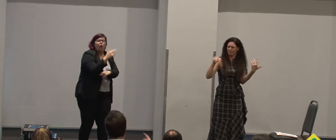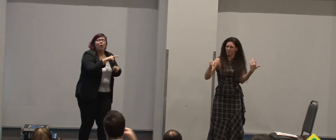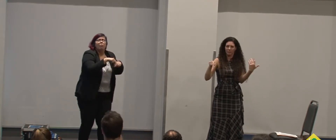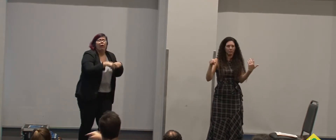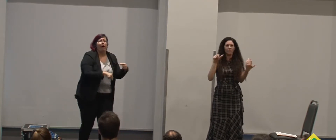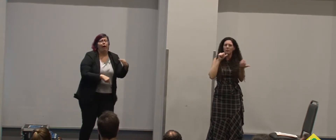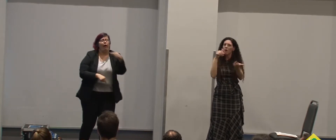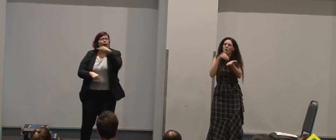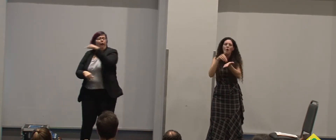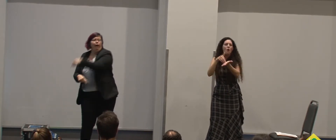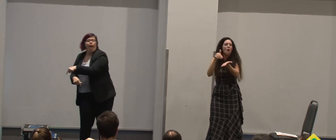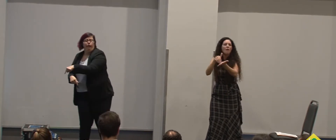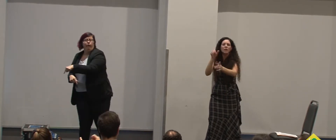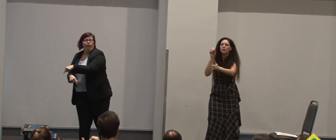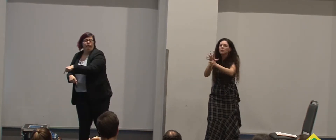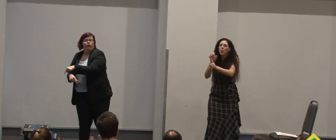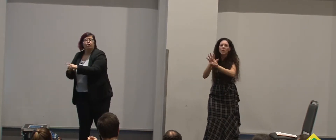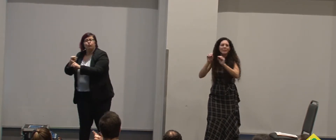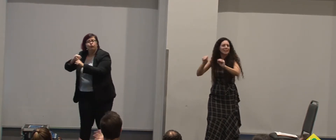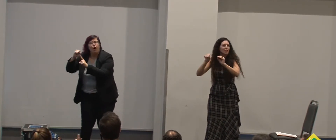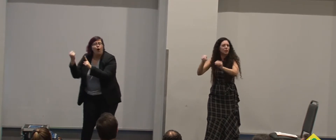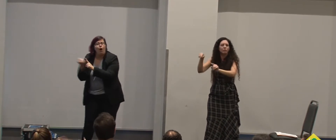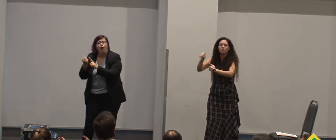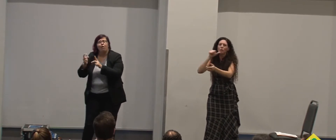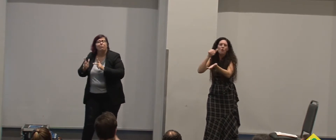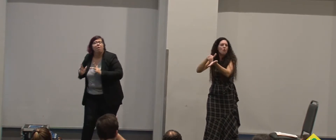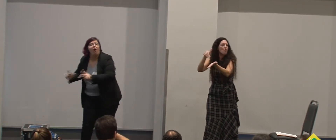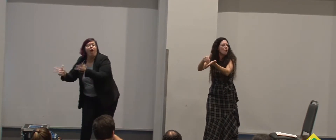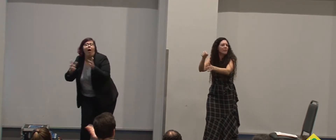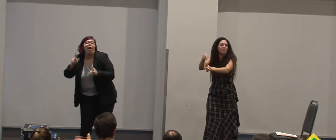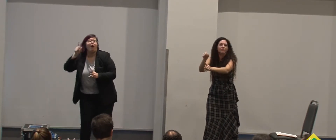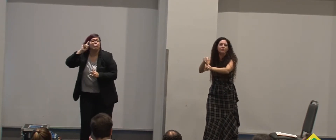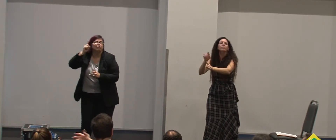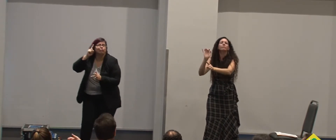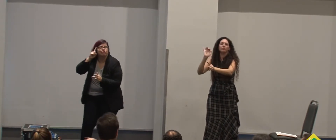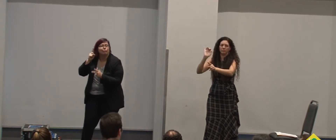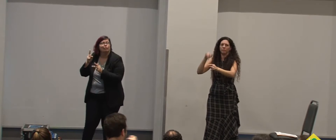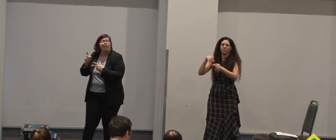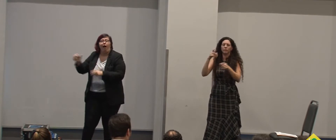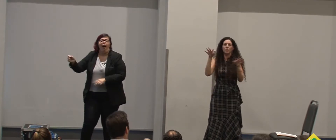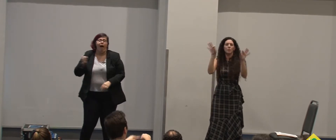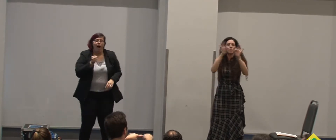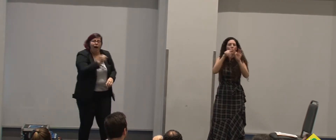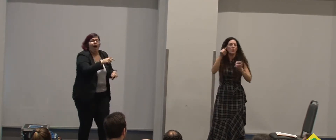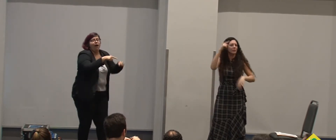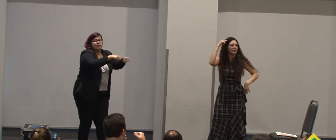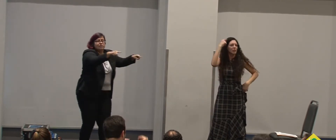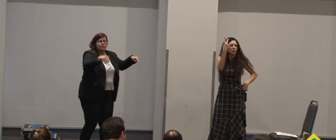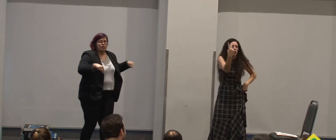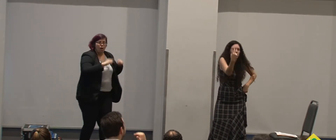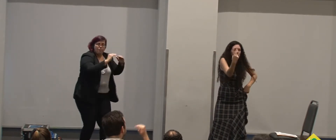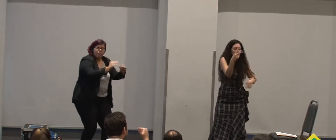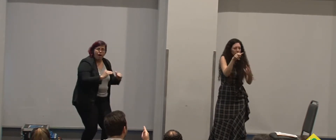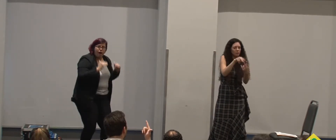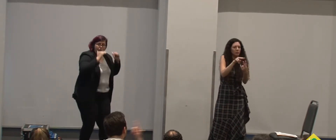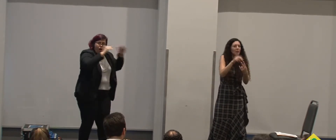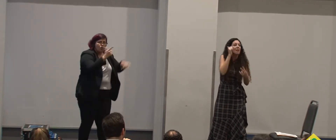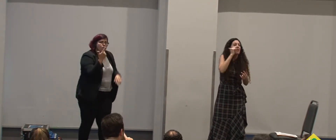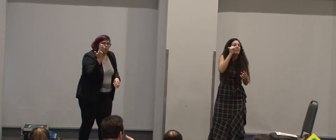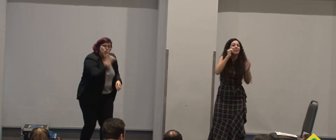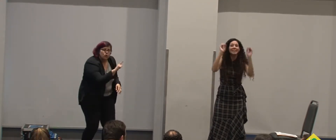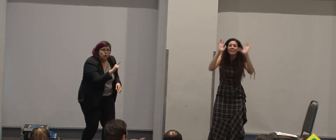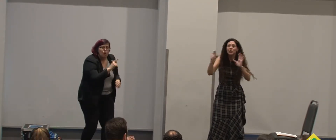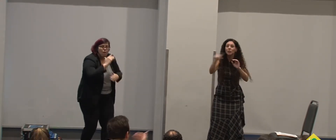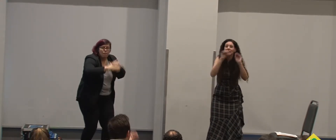interacional, né, esse outro tipo de registro de uso de língua, os surdos são expostos a todo tempo, eles conseguem utilizar mais nas suas